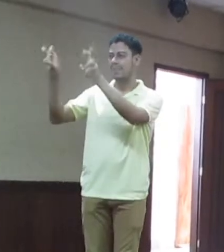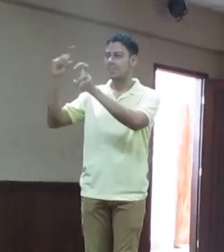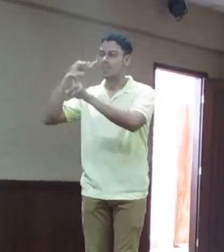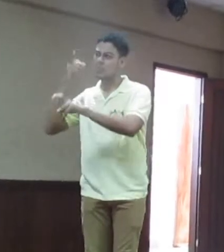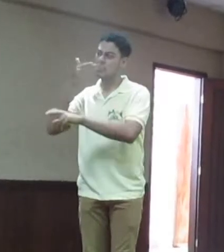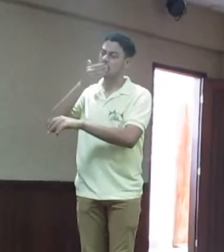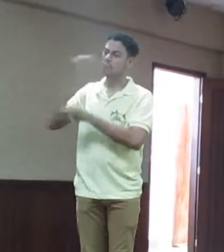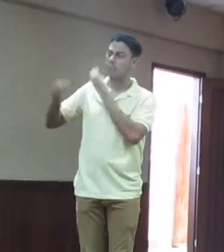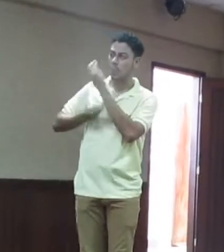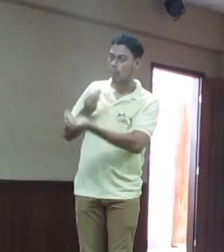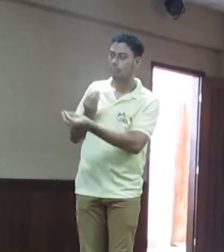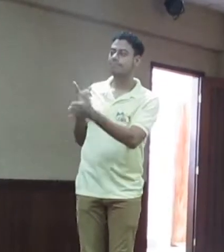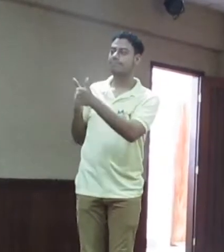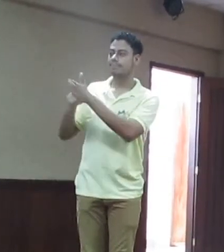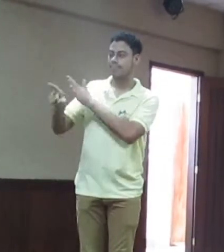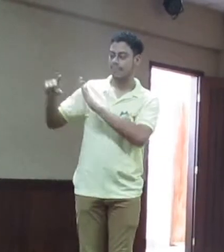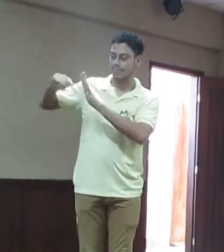terceiro,